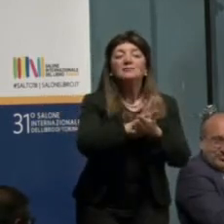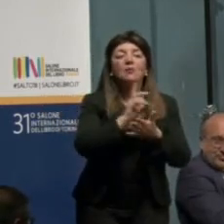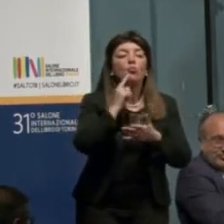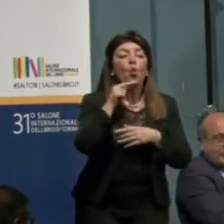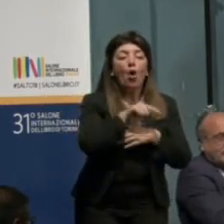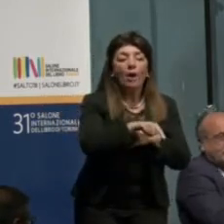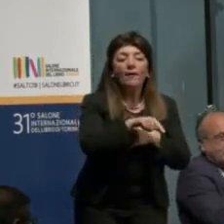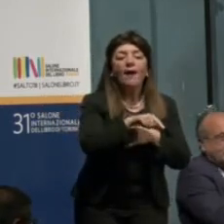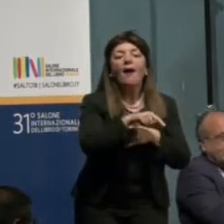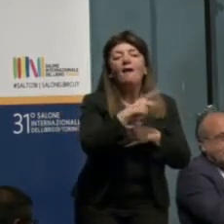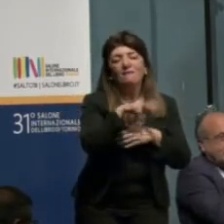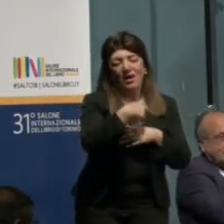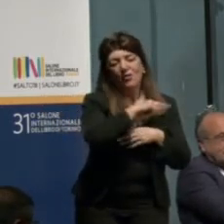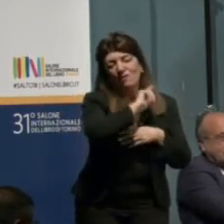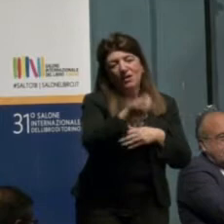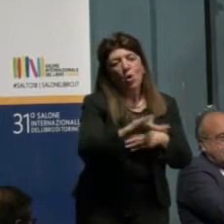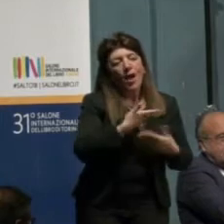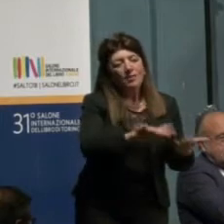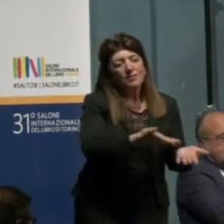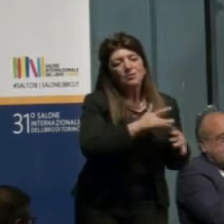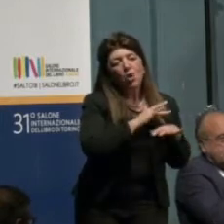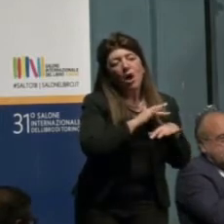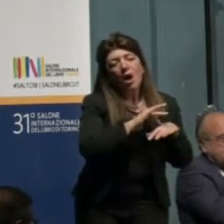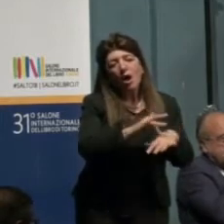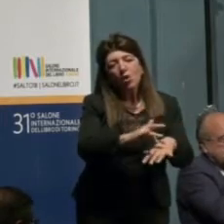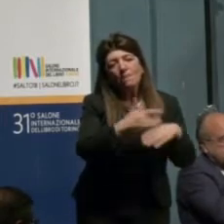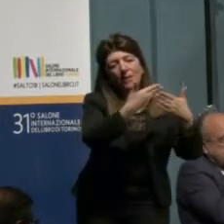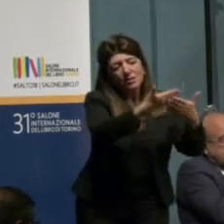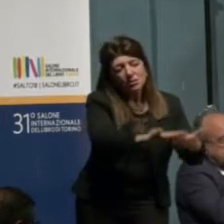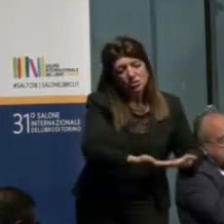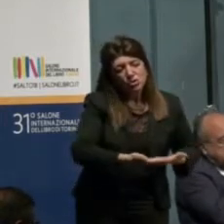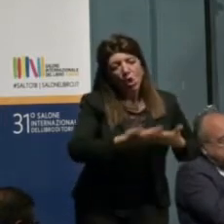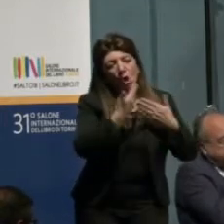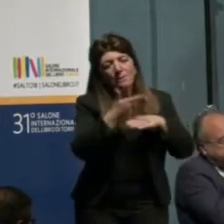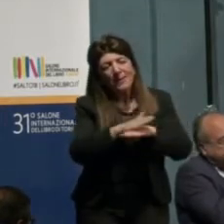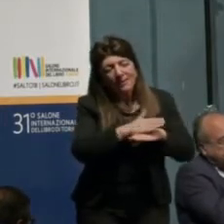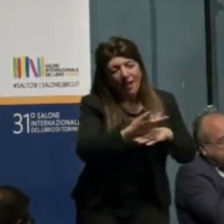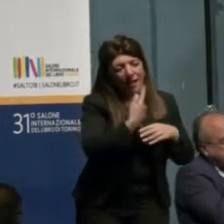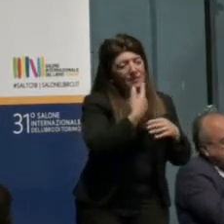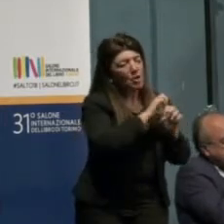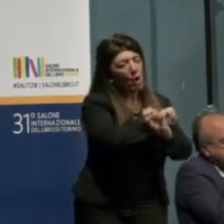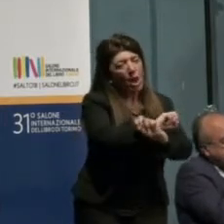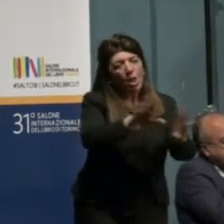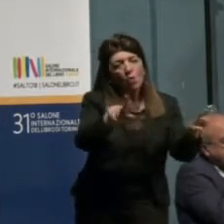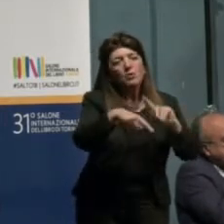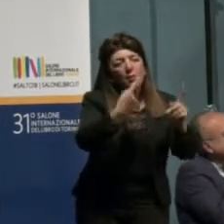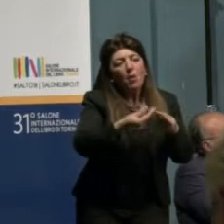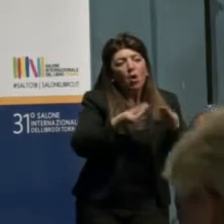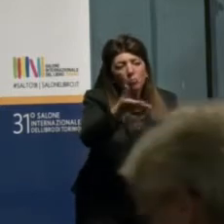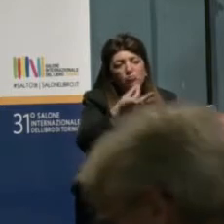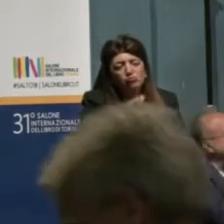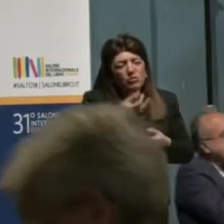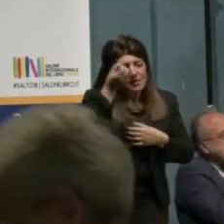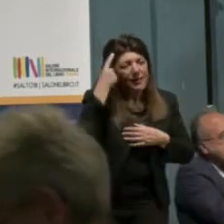stampa che ci accompagna la stampa che fa scorta mediatica che illumina dopo vi darò anche delle idee casomai